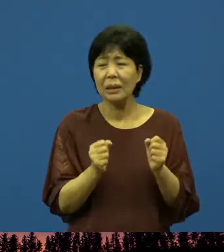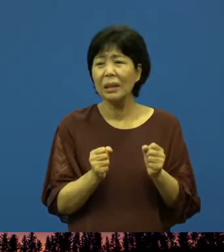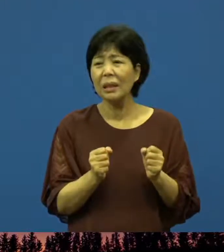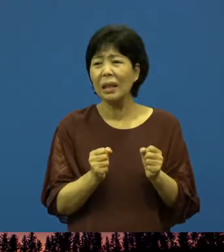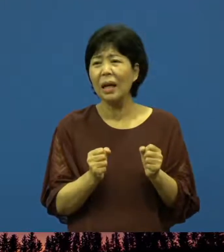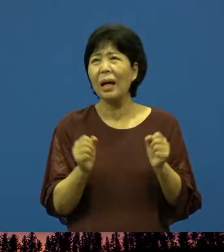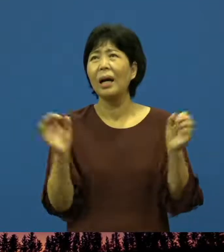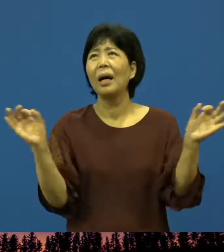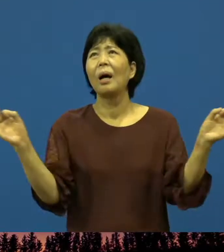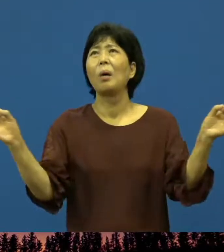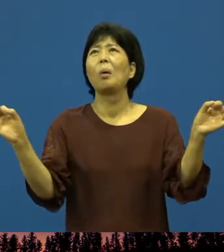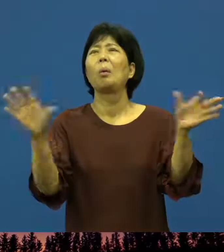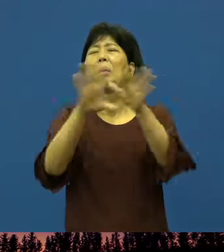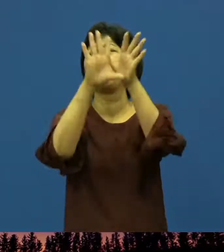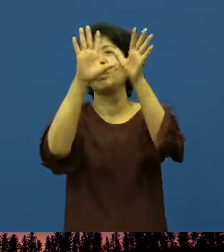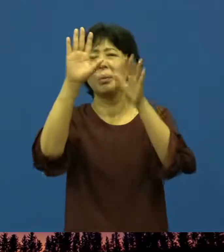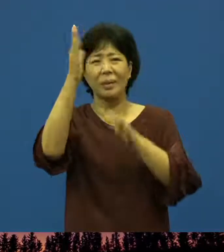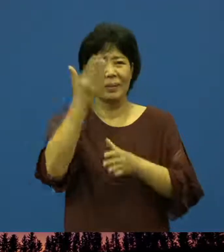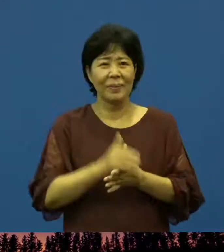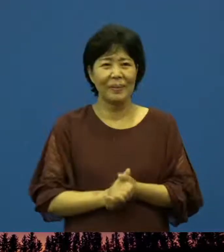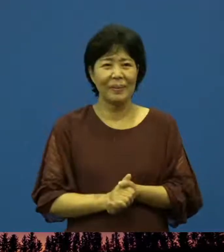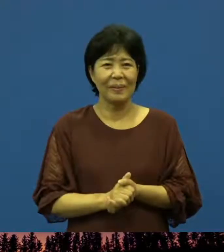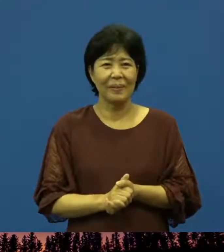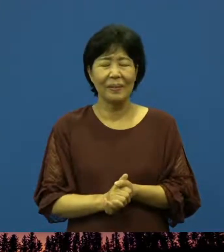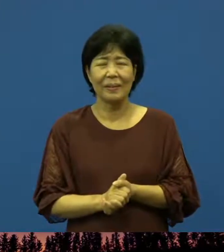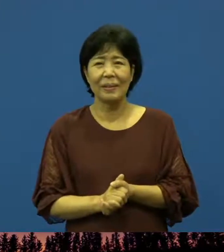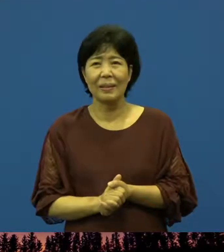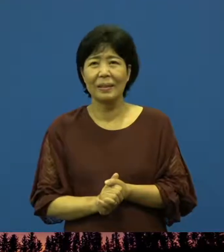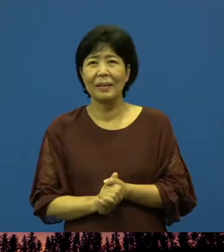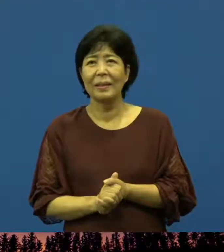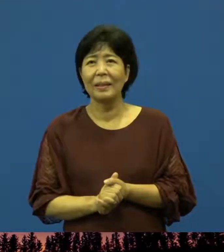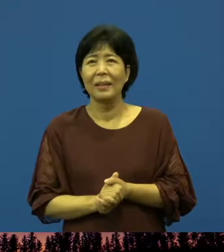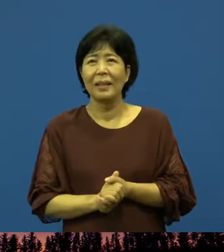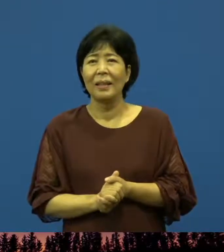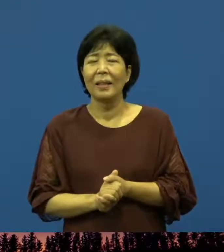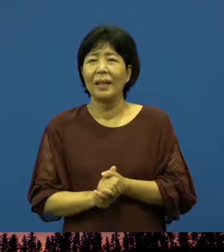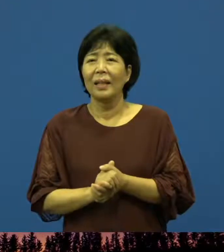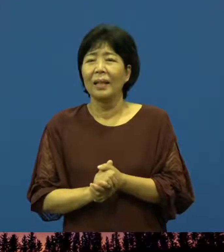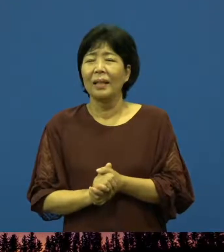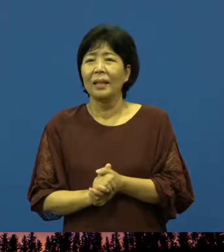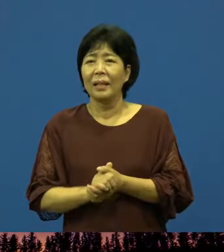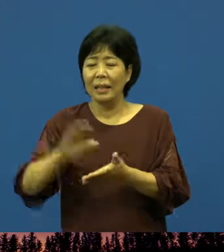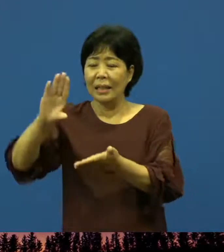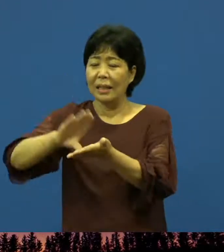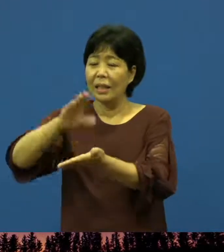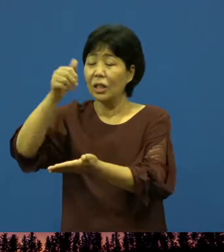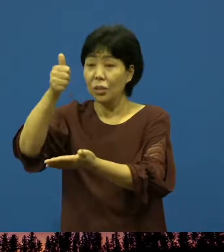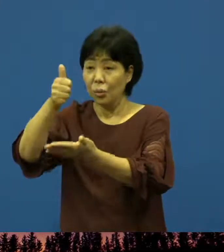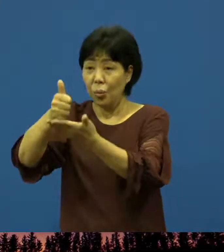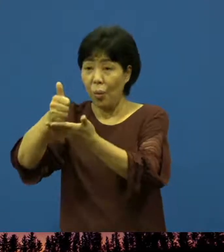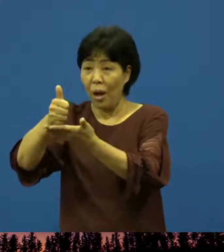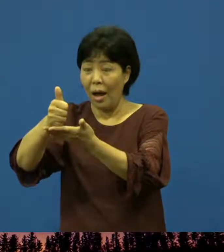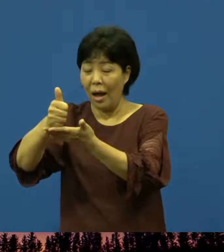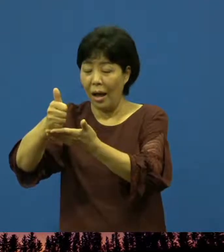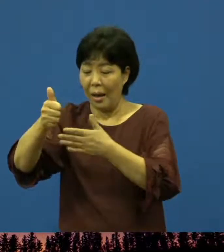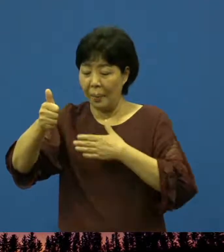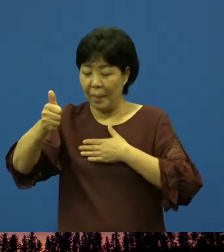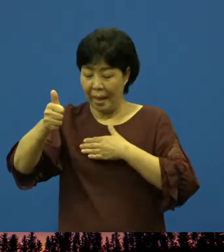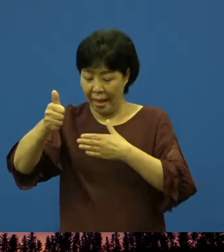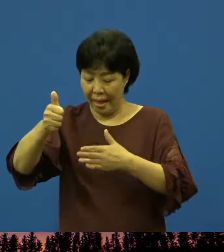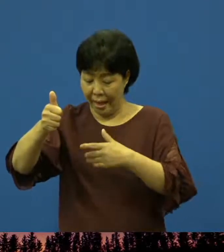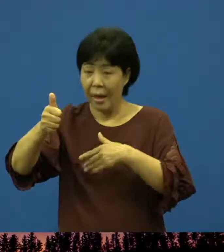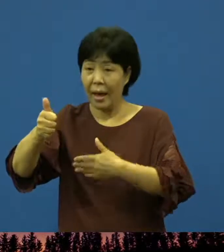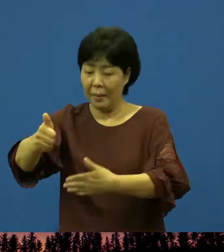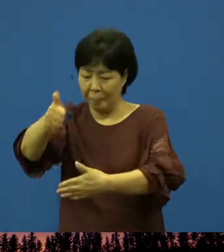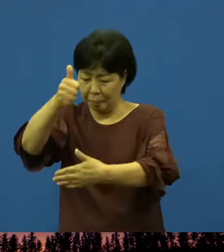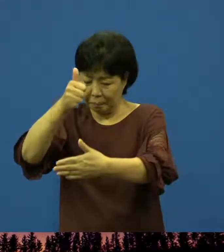공부를 많이 하고 사회적인 지위를 가지고 있어도 생명의 말씀이신 그리스도가 내 안에 없으면 그 안에 생명이 없는 것입니다.